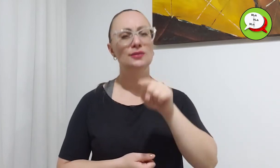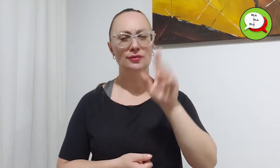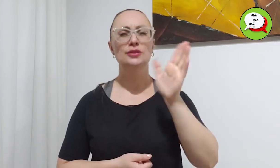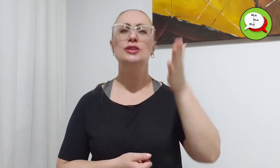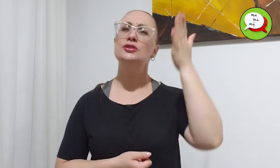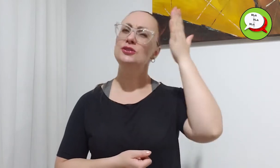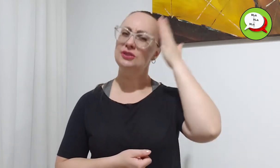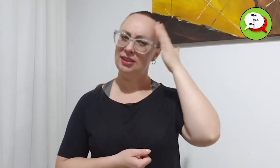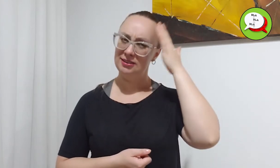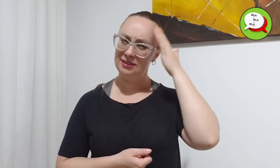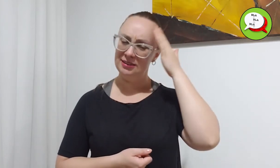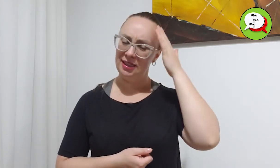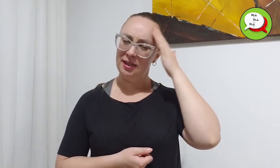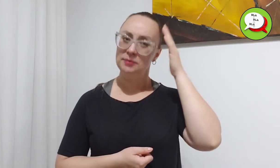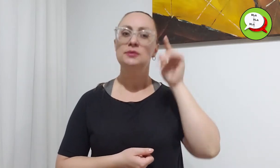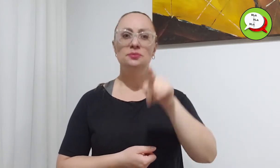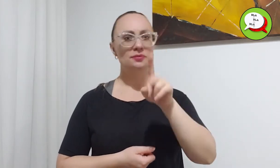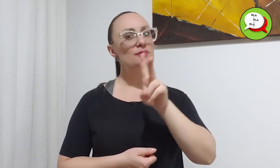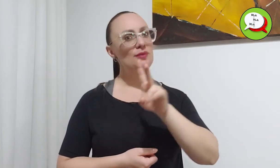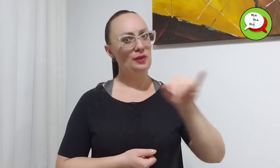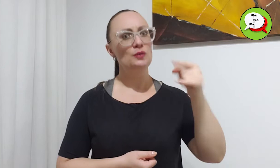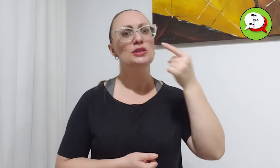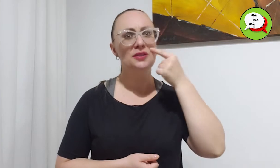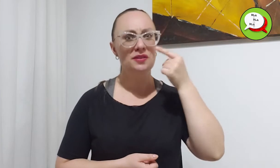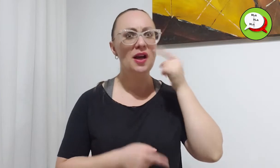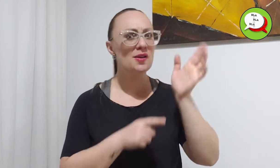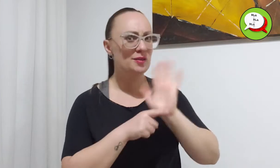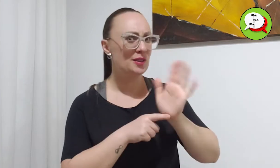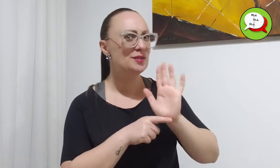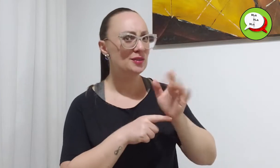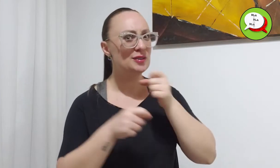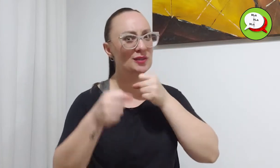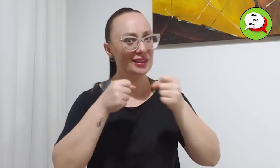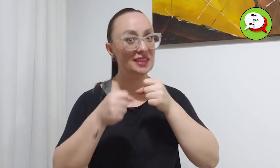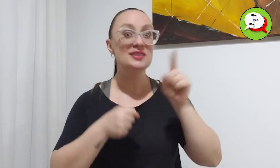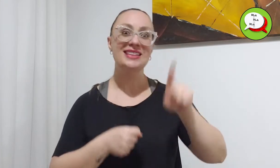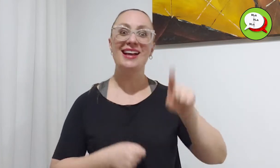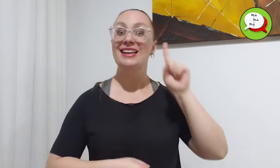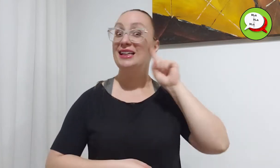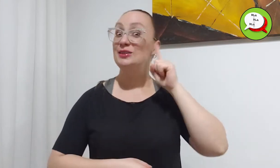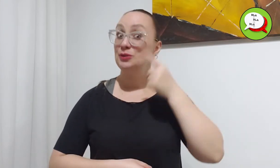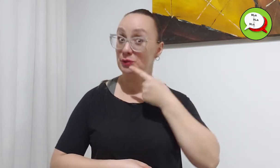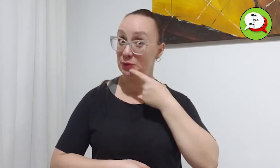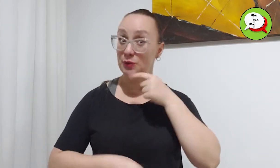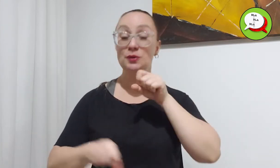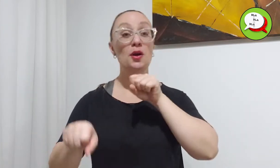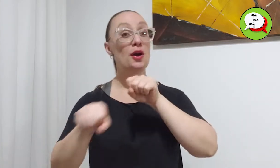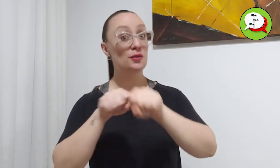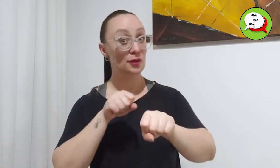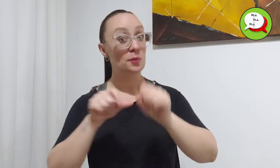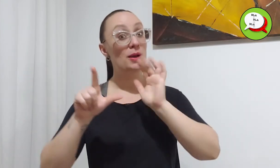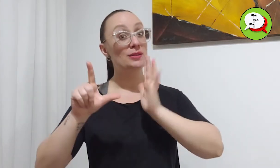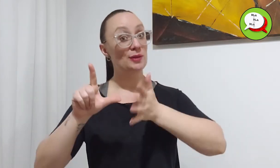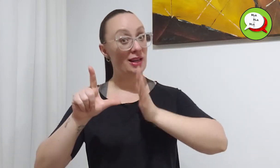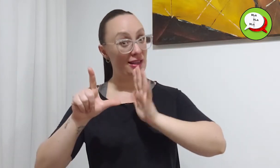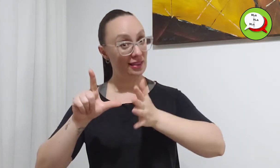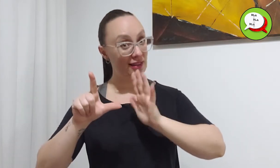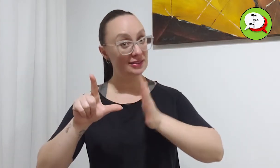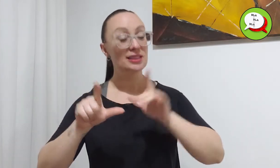como você já deve saber, e logo você verá no vídeo, é surdo, é formado em letras